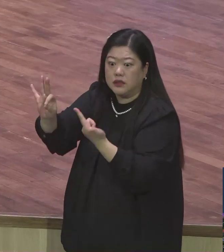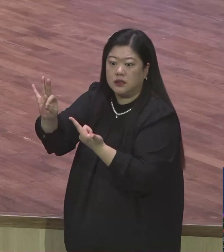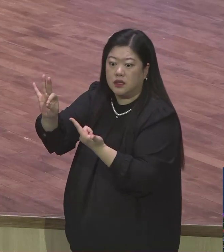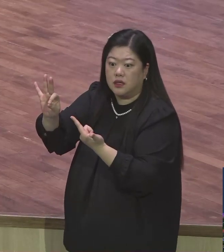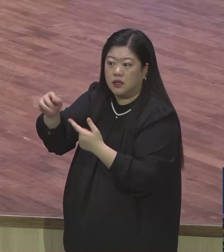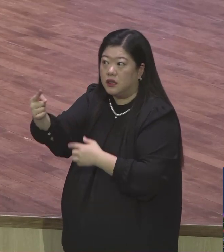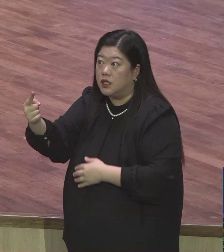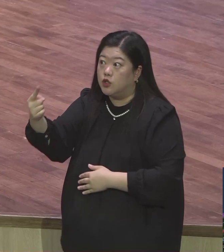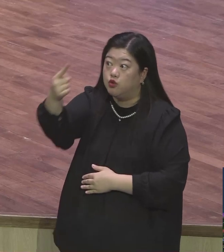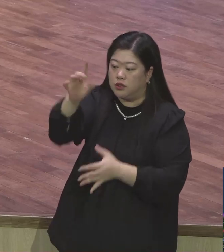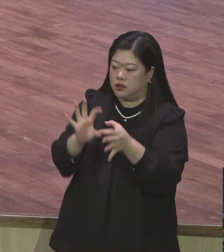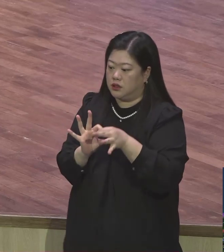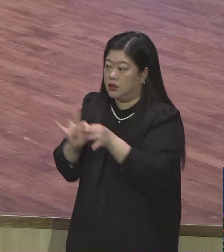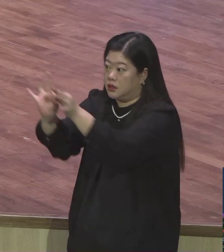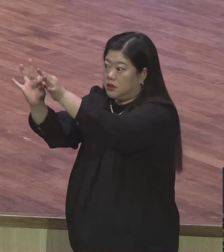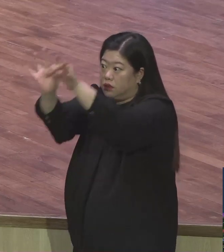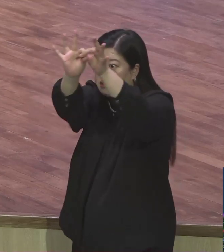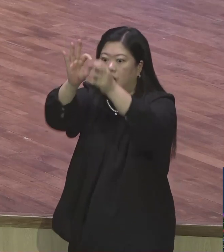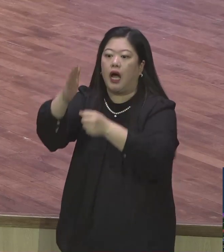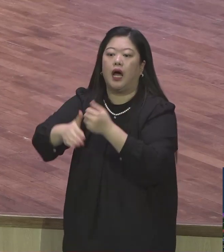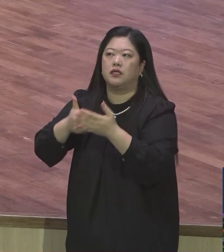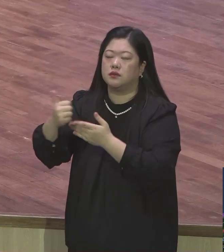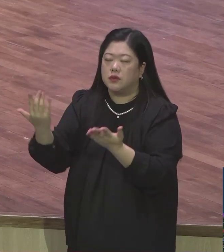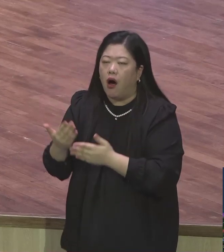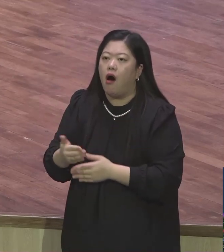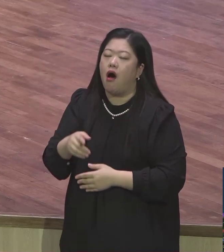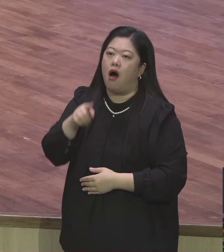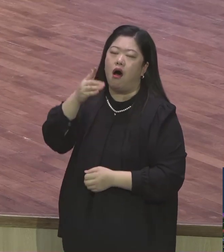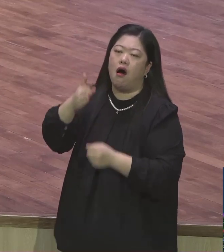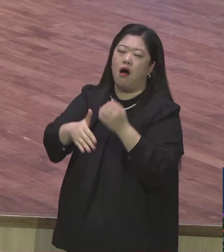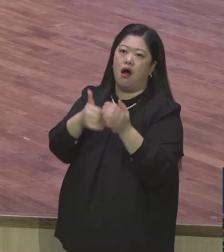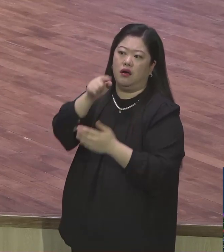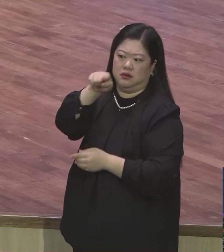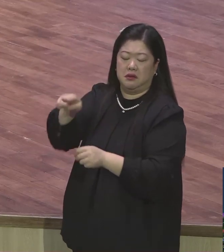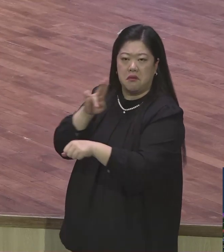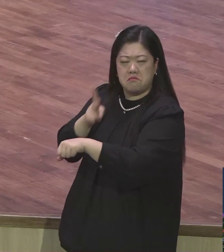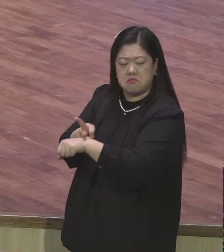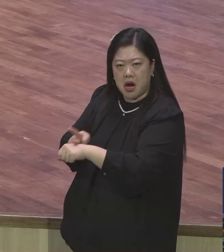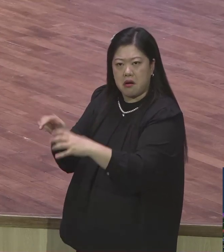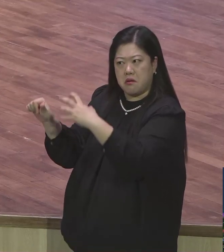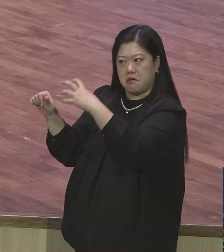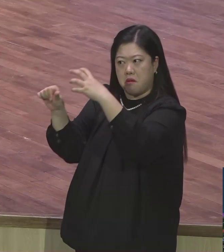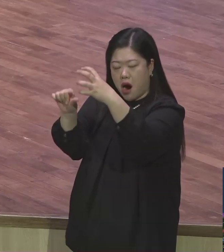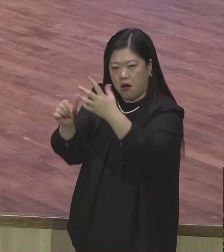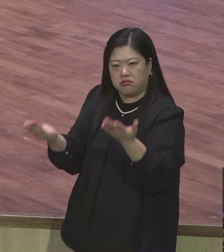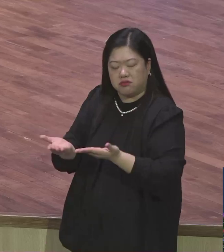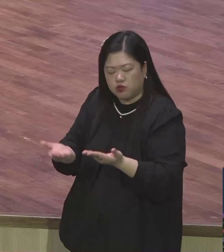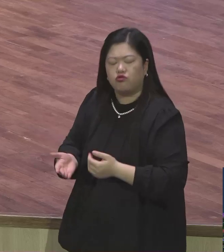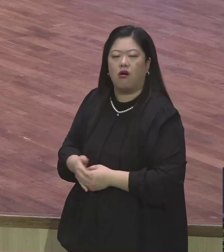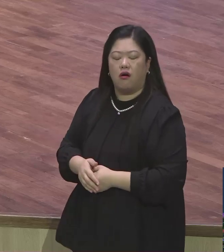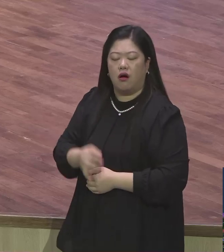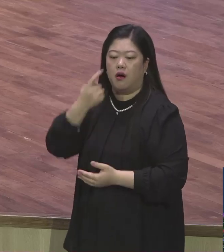바울도 사람인데 약점이 없겠어요? 단점이 없겠습니까? 잘못한 게 없겠어요? 많이 있을 거예요.